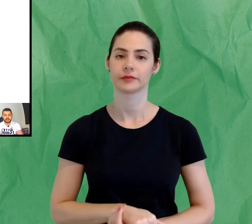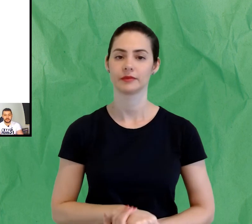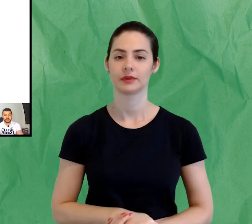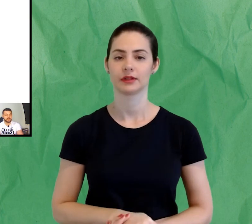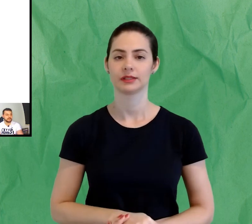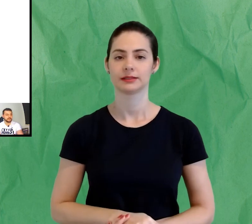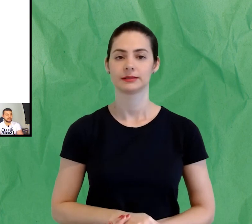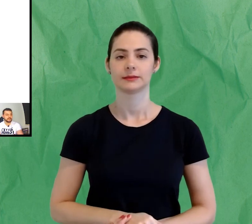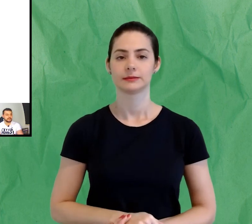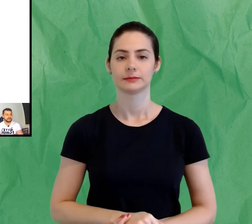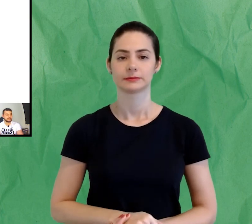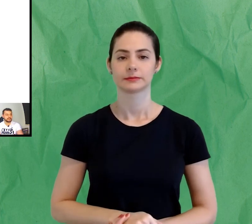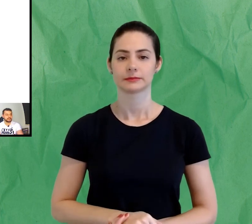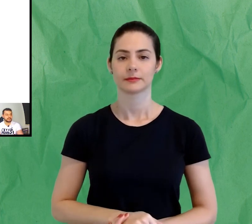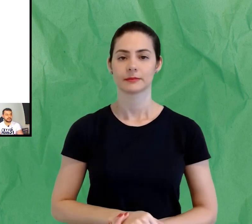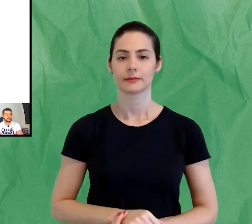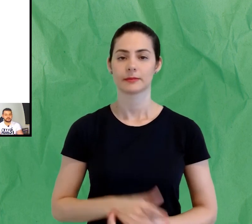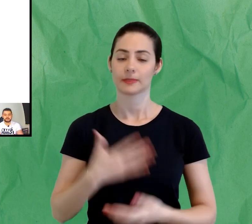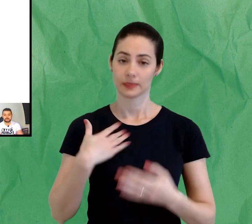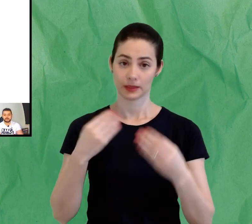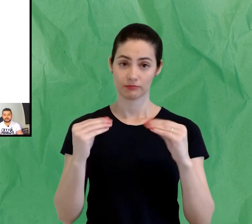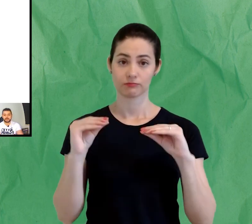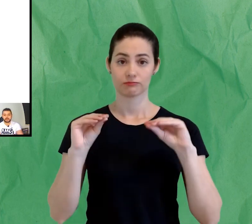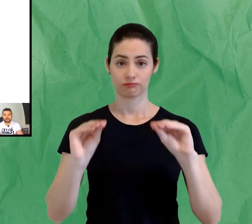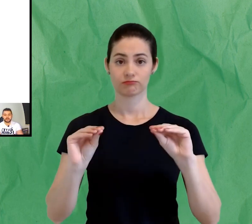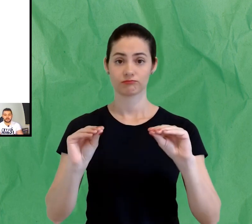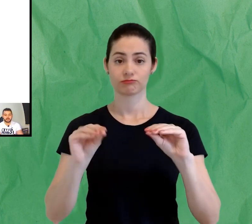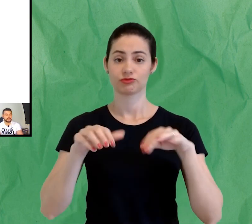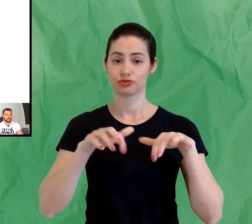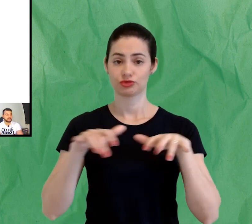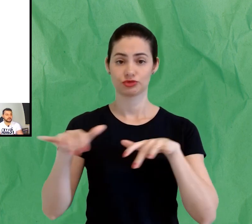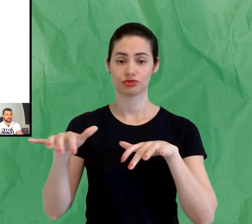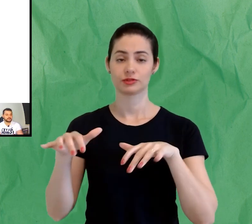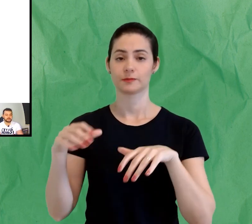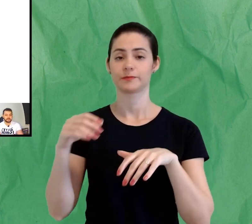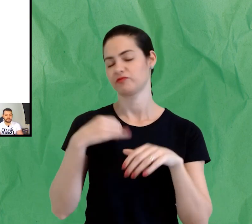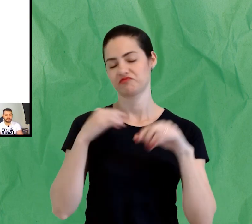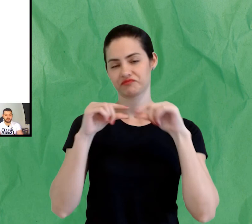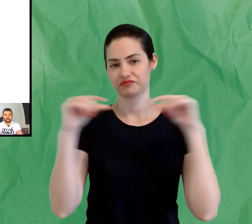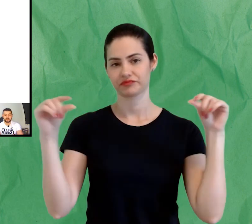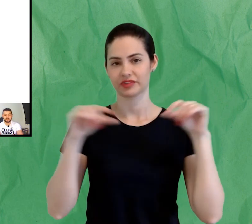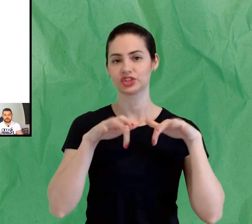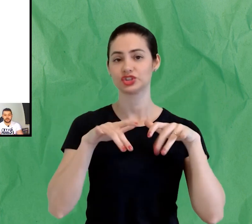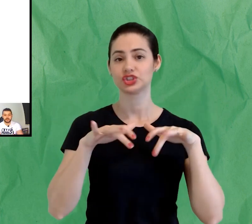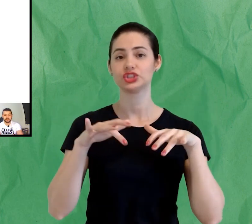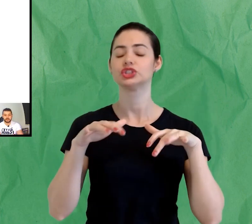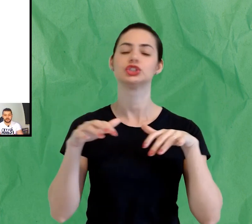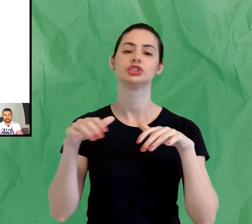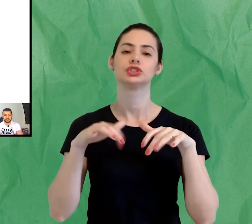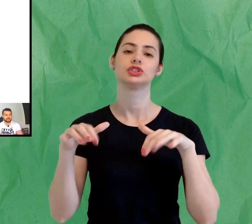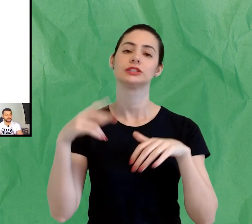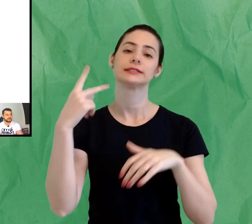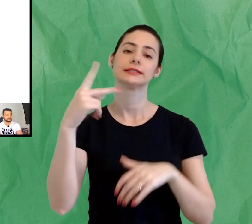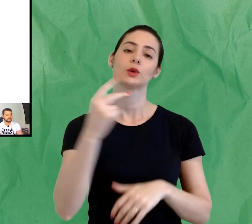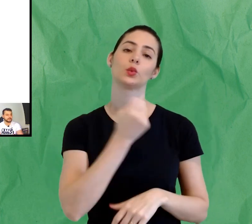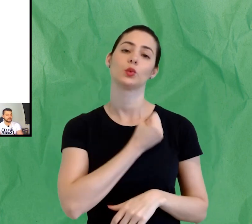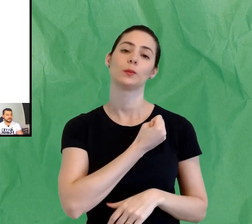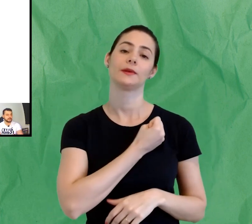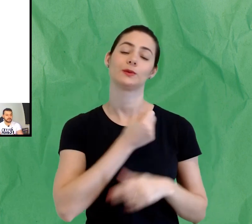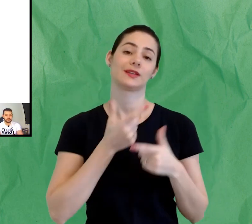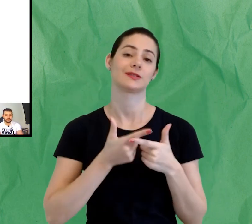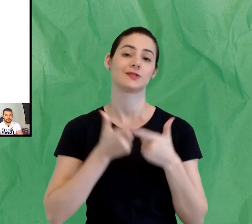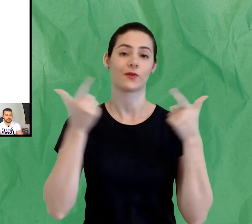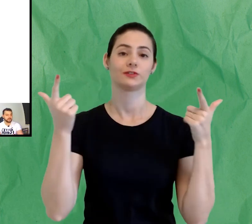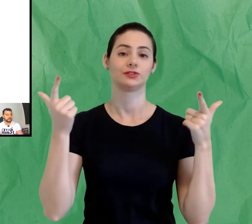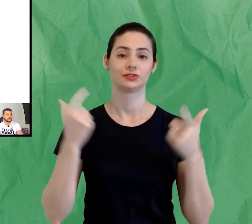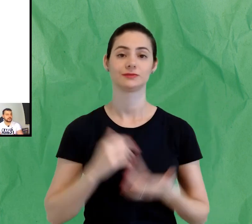tá? E eu vou falar assim, ó, digite seu número da sorte,